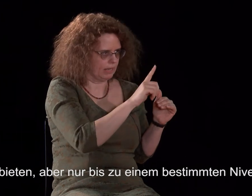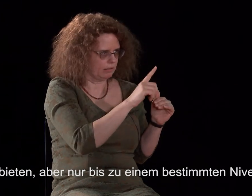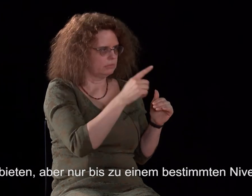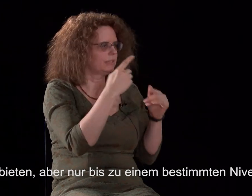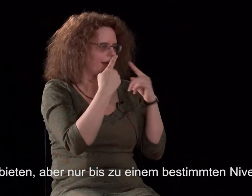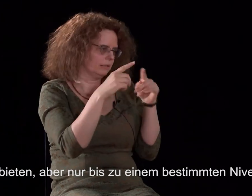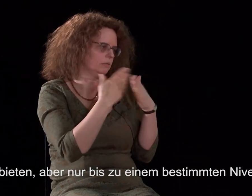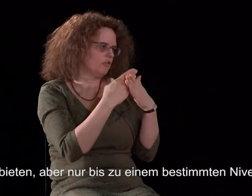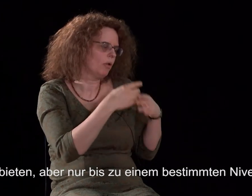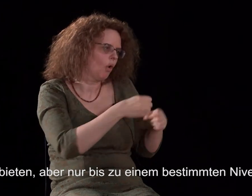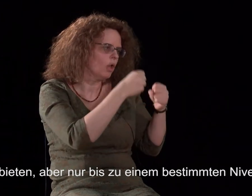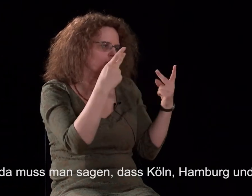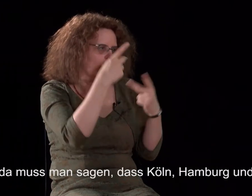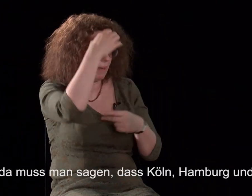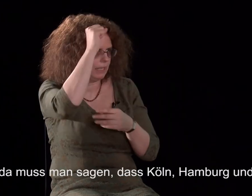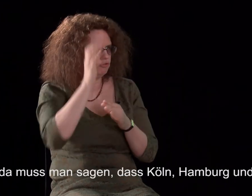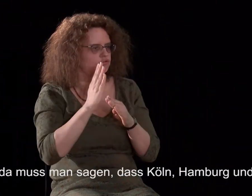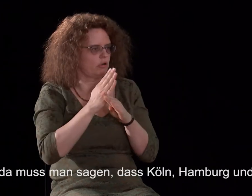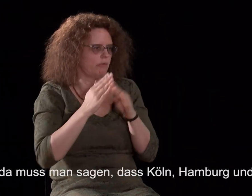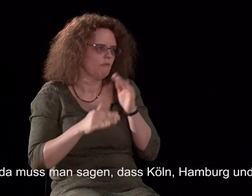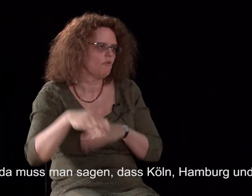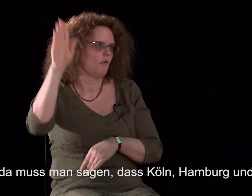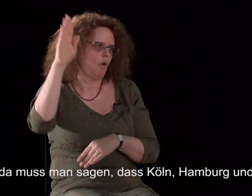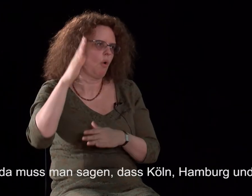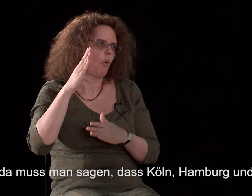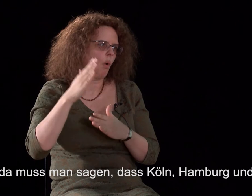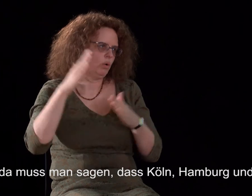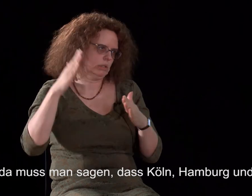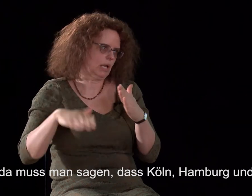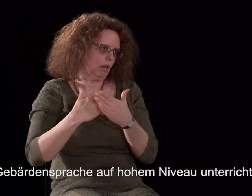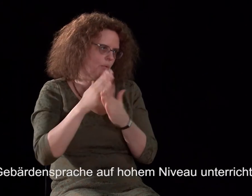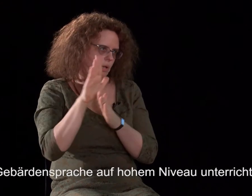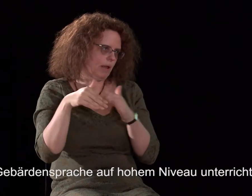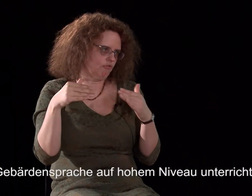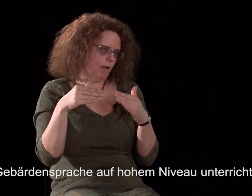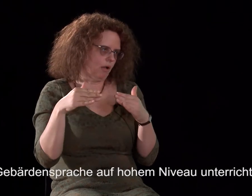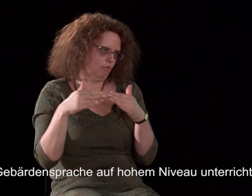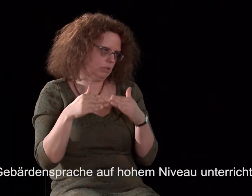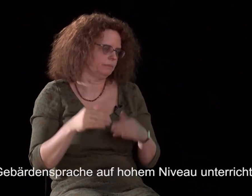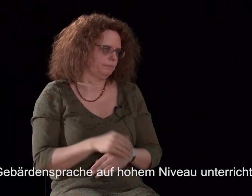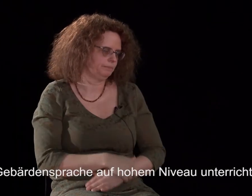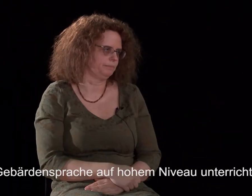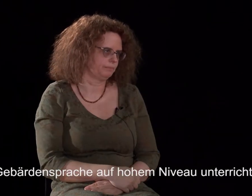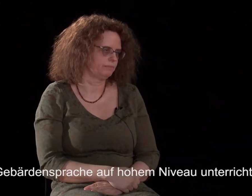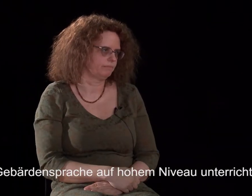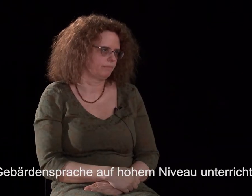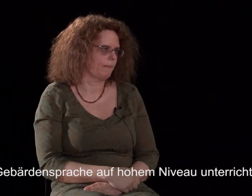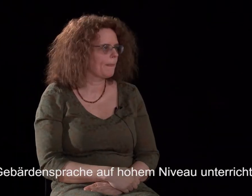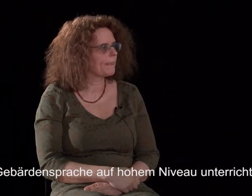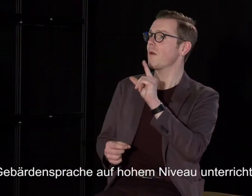einem bestimmten Niveau. Also da muss man sagen, dass Köln, Hamburg und Berlin wirklich da schon auf hohem Niveau Gebärdensprache unterrichten